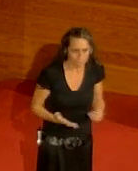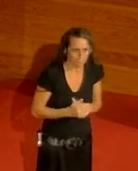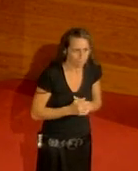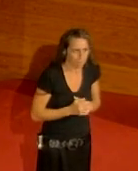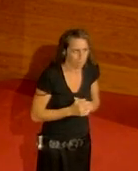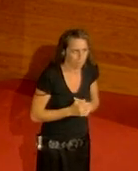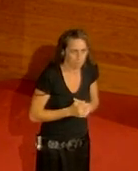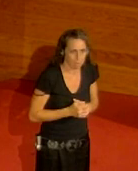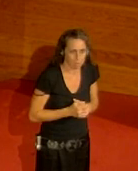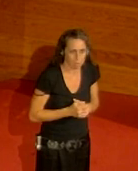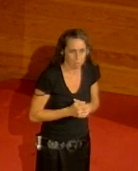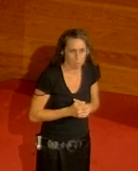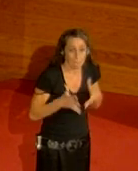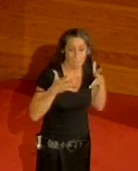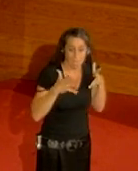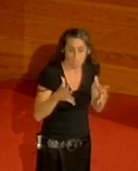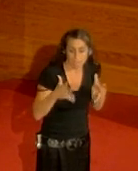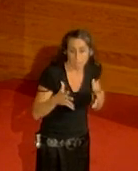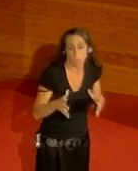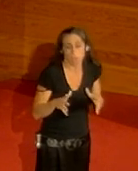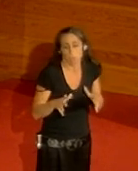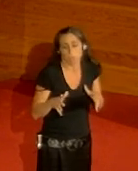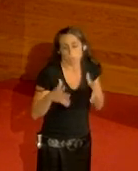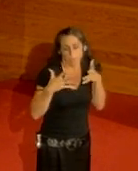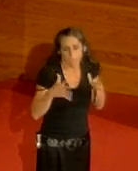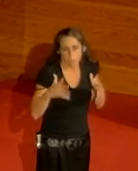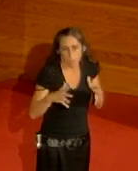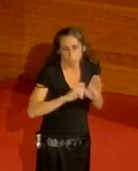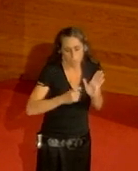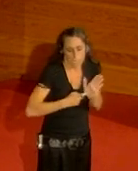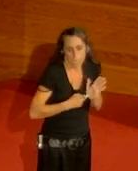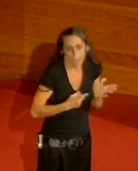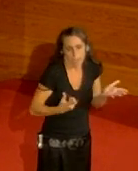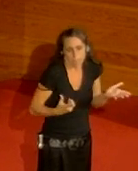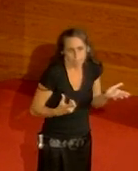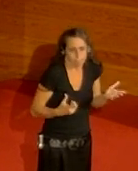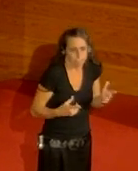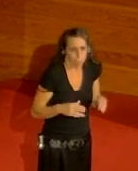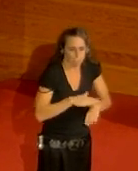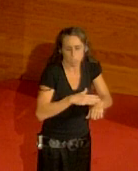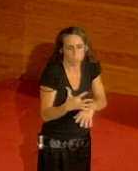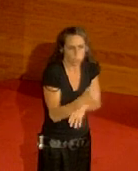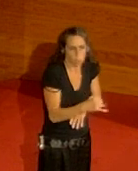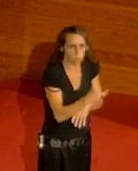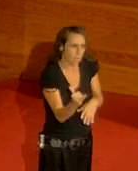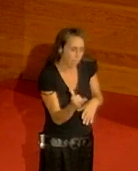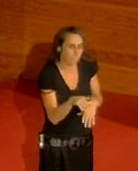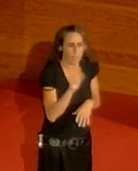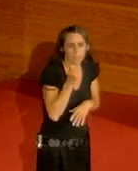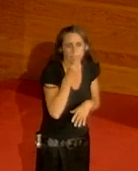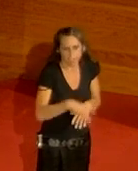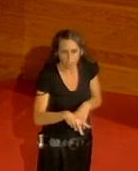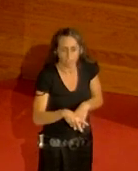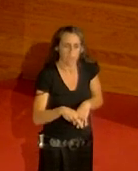y bueno la de los asesores legales Es simplemente que todos los ministerios tienen unos asesores legales que se eligen por oposición y que tienen que